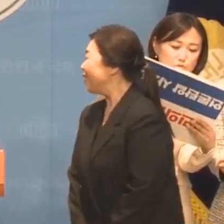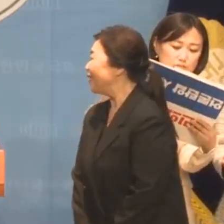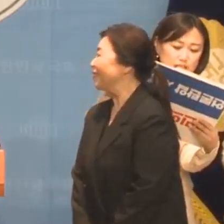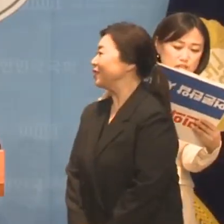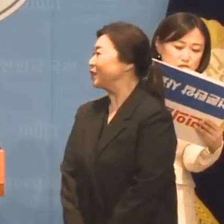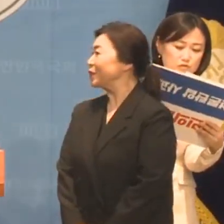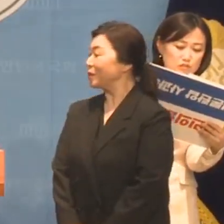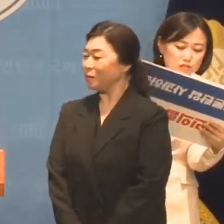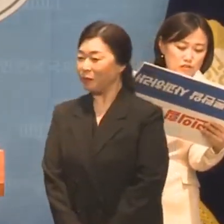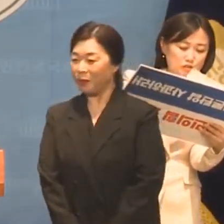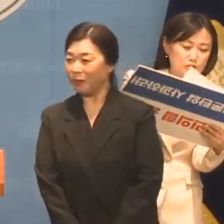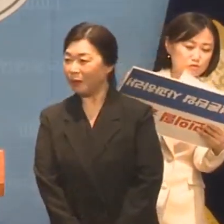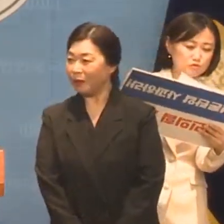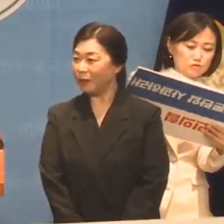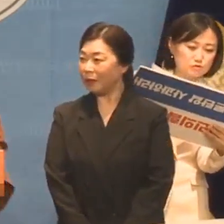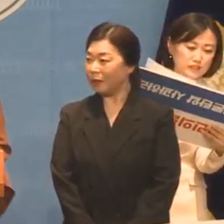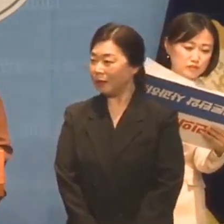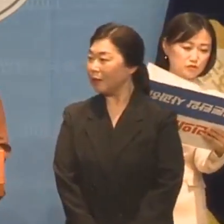오랜만입니다. 네.